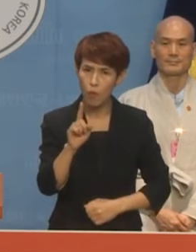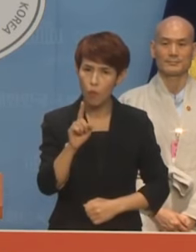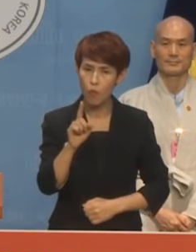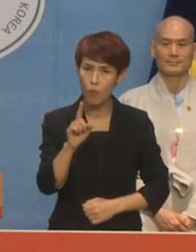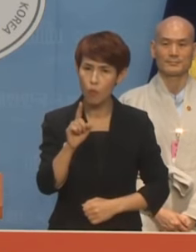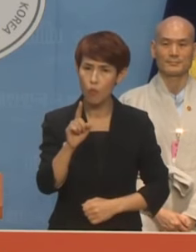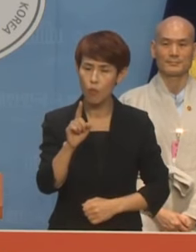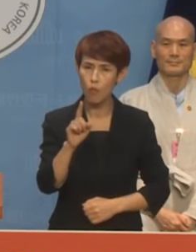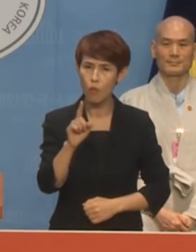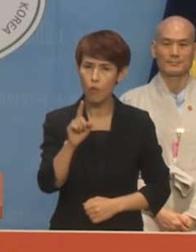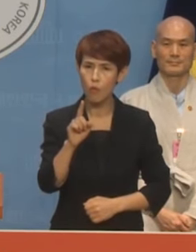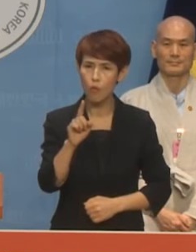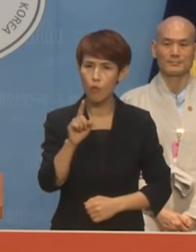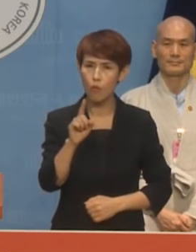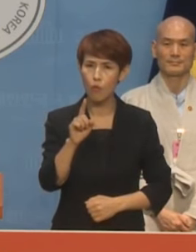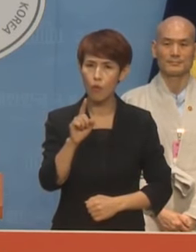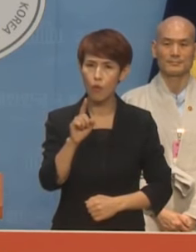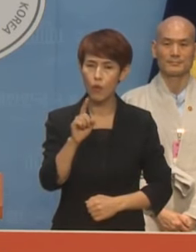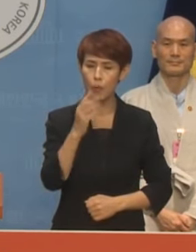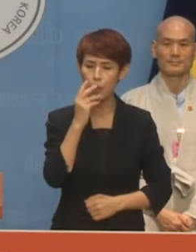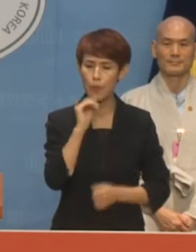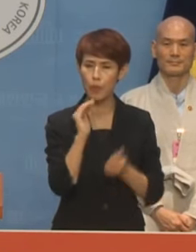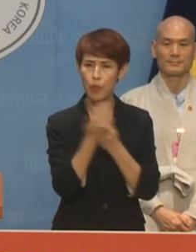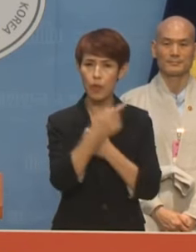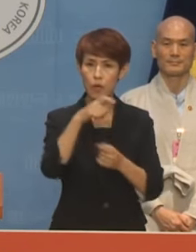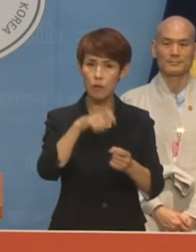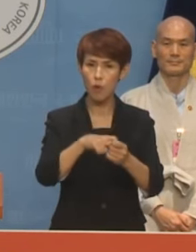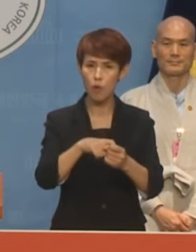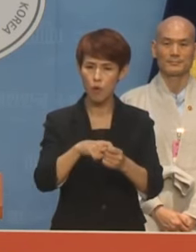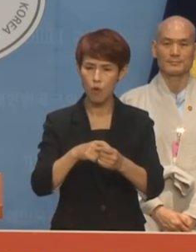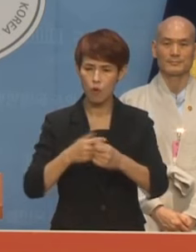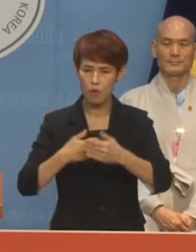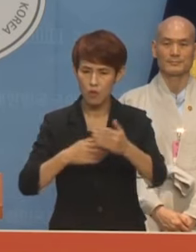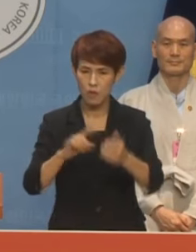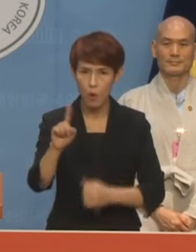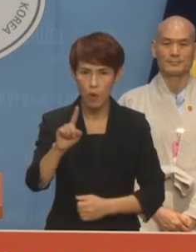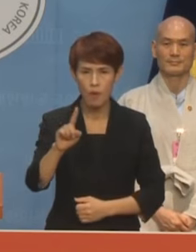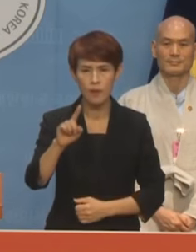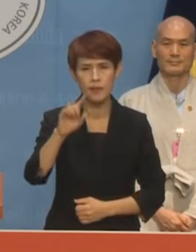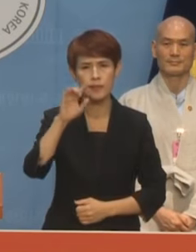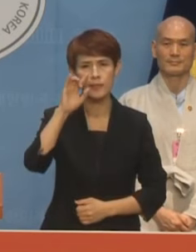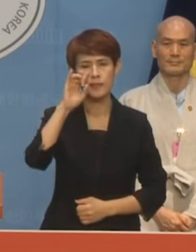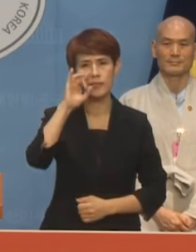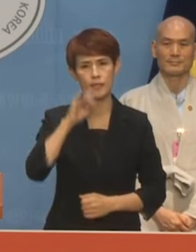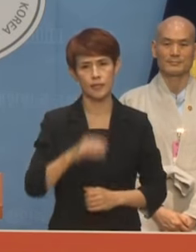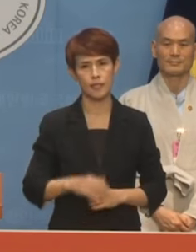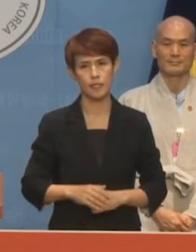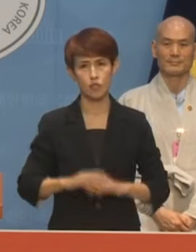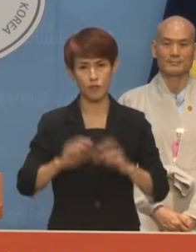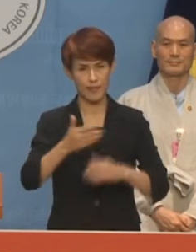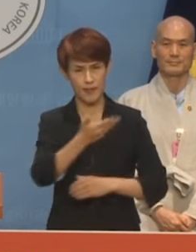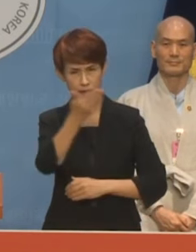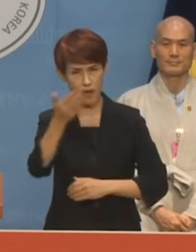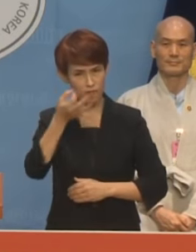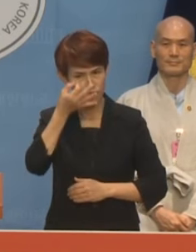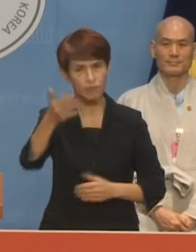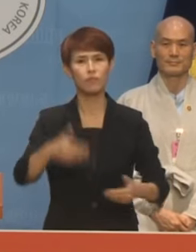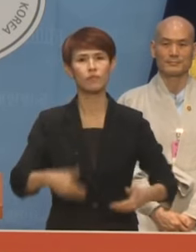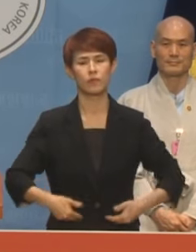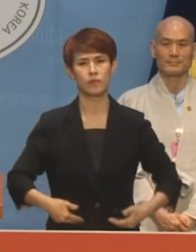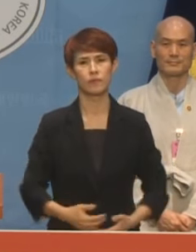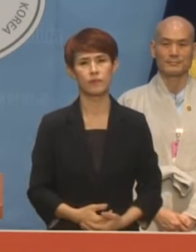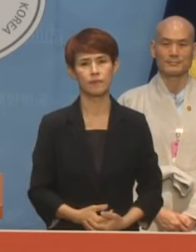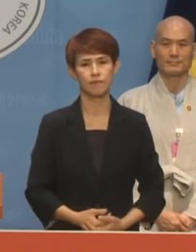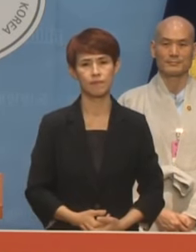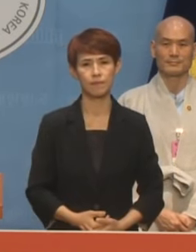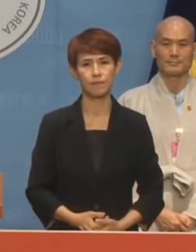그런 일을 덮기 위해서 또 무슨 일이 진행되고 있는지 이제는 온 국민 앞에서 드러나야 될 상황이 된 것